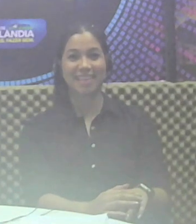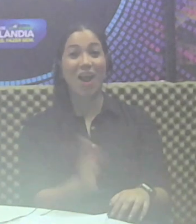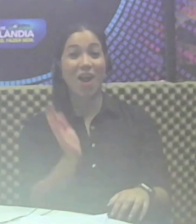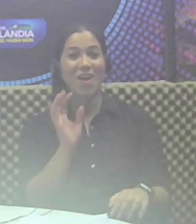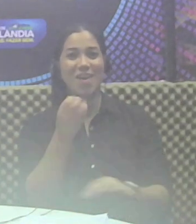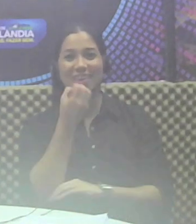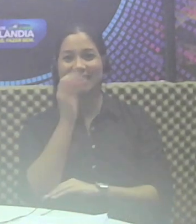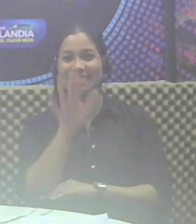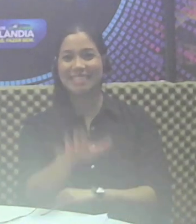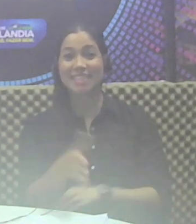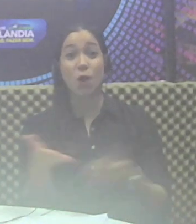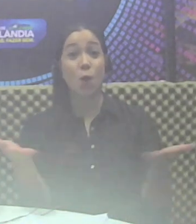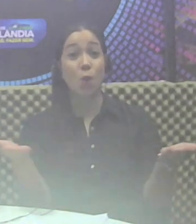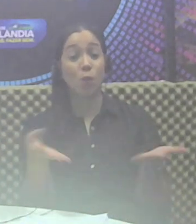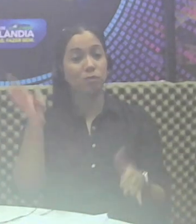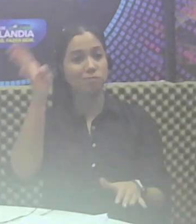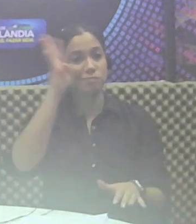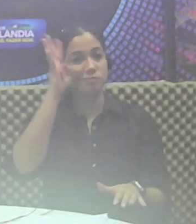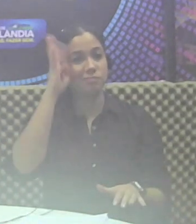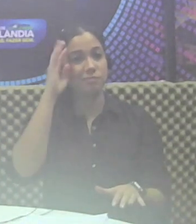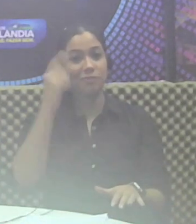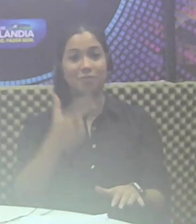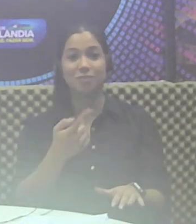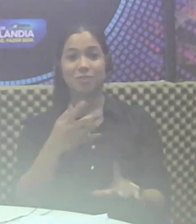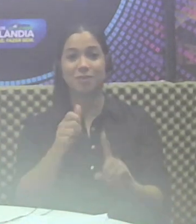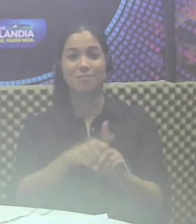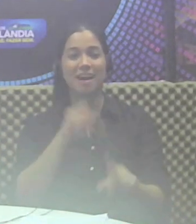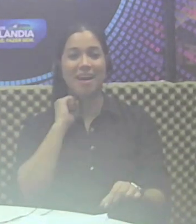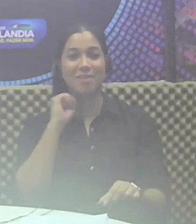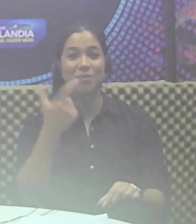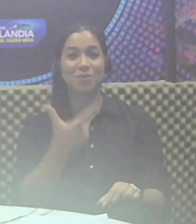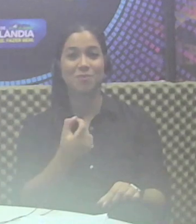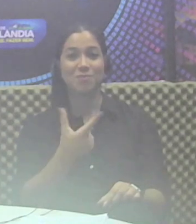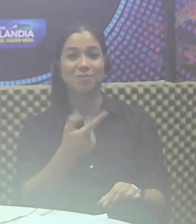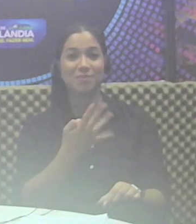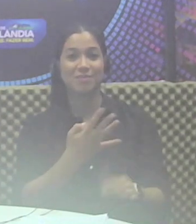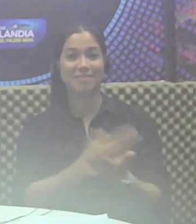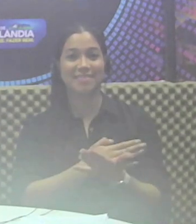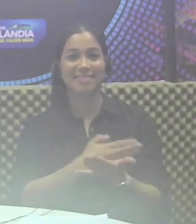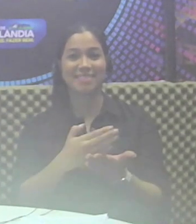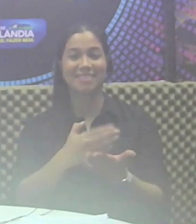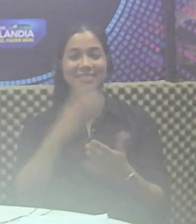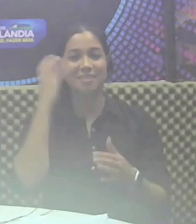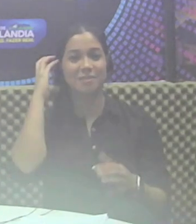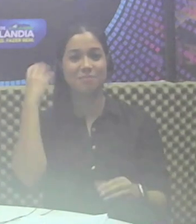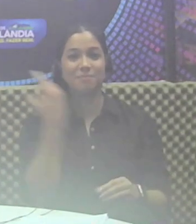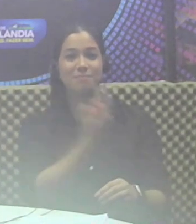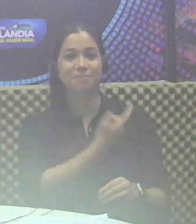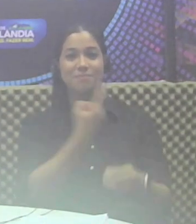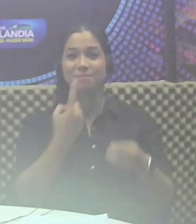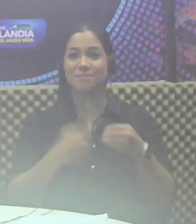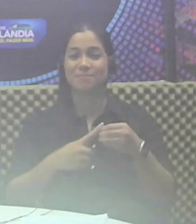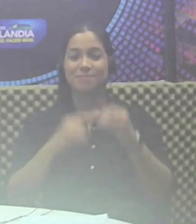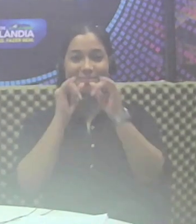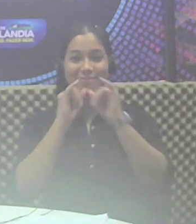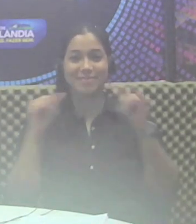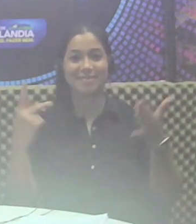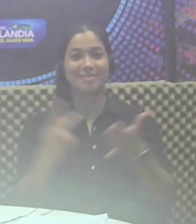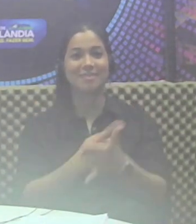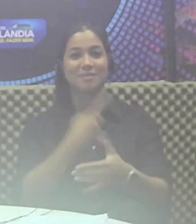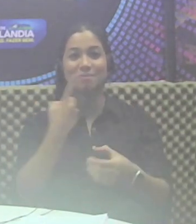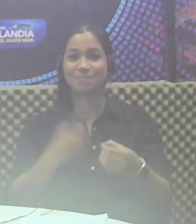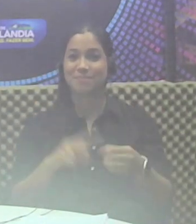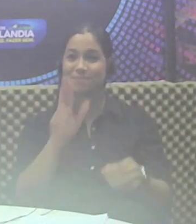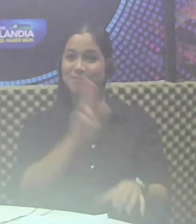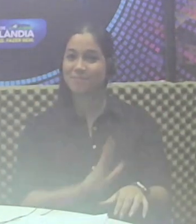Olá, boa tarde. Hoje é quarta-feira, dia 24 de abril de 2024. Está no ar a Rádio Nossa Cidade com um boletim de notícias sobre o que